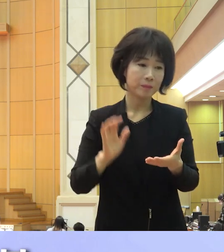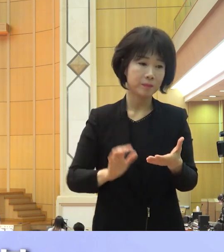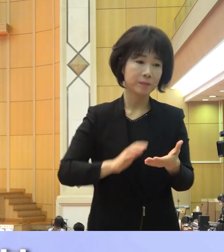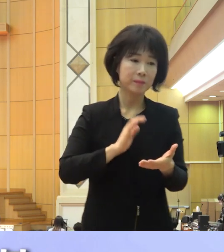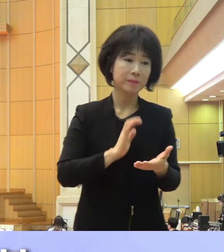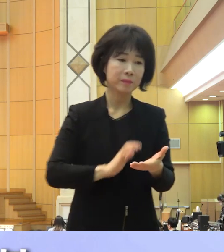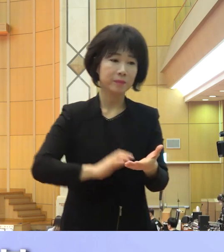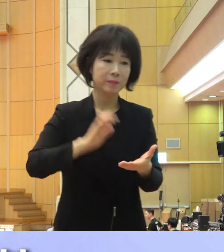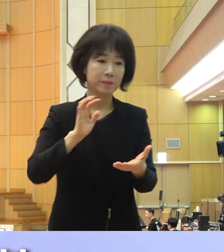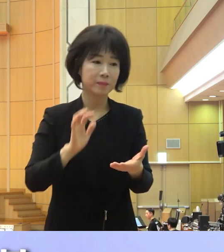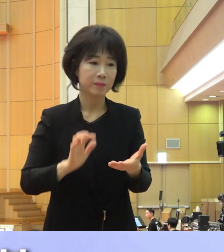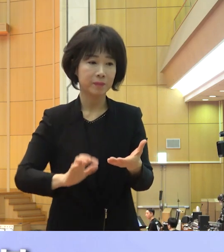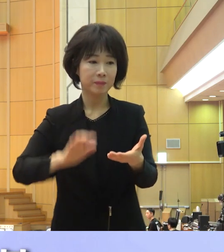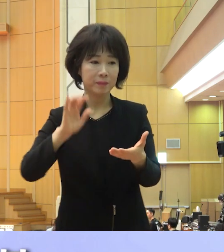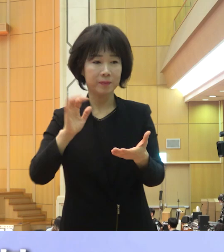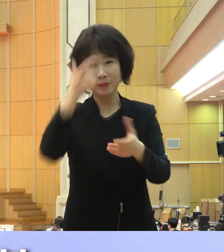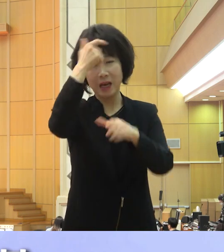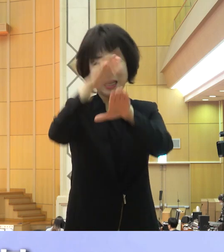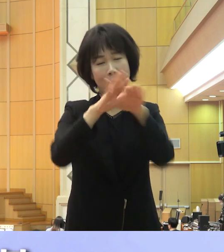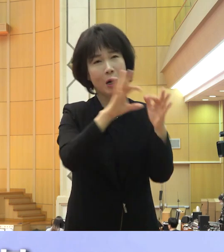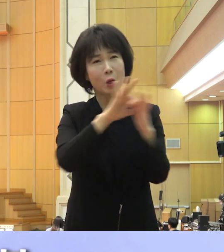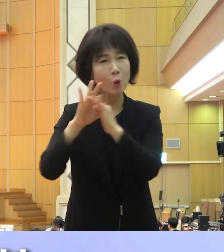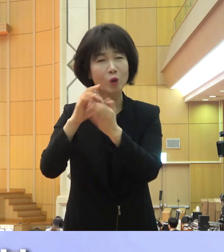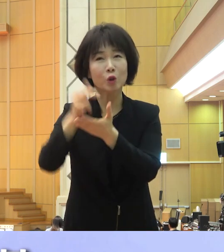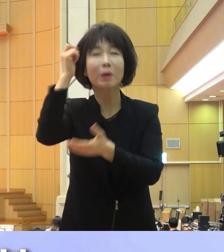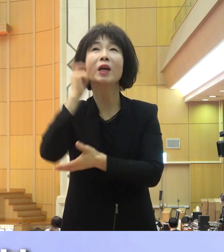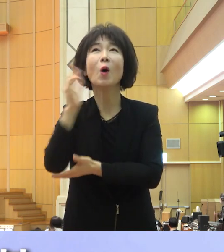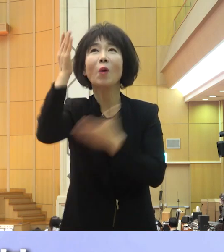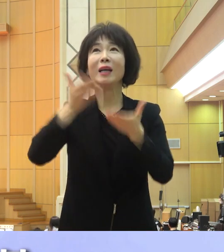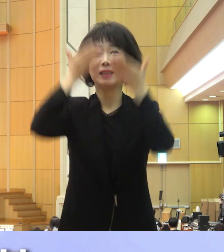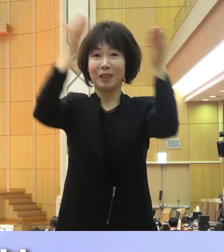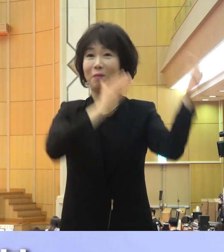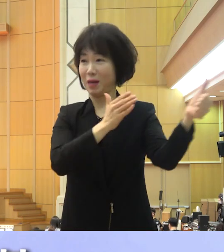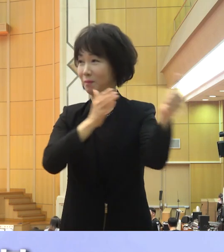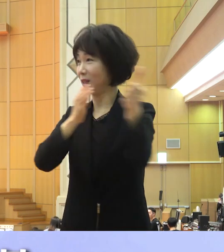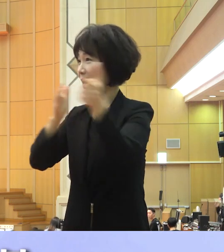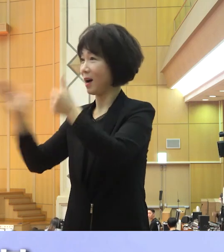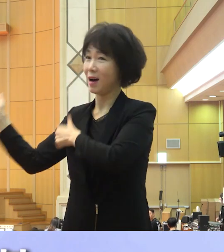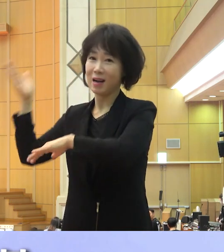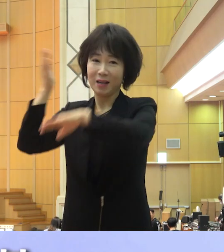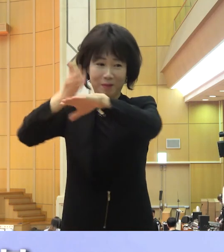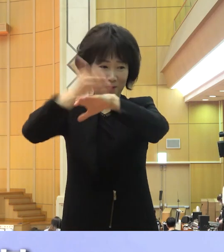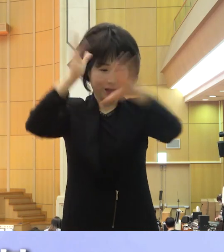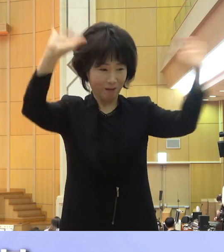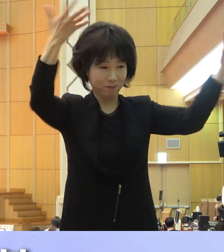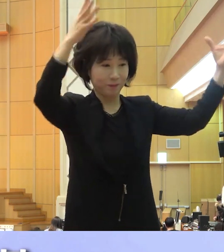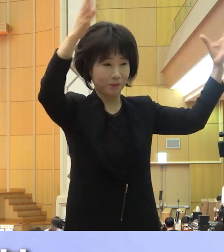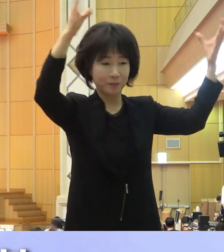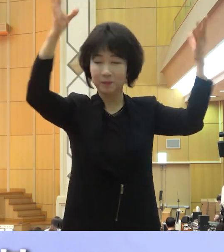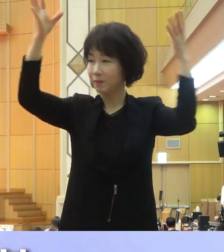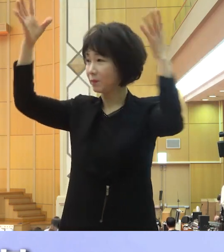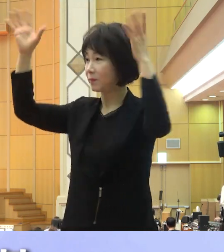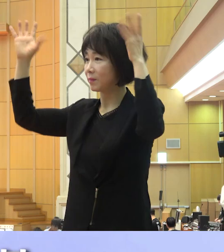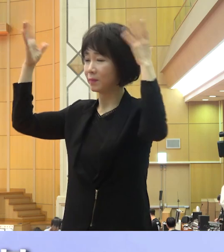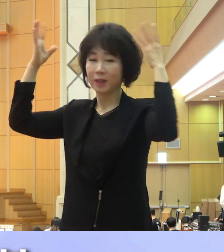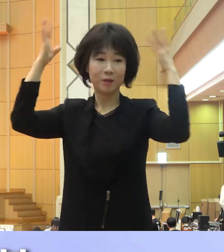거룩하고 복된 주일 예배를 통해서 주님께 영광 돌리기를 원합니다. 주님께 감사의 박수 돌리시겠습니다.